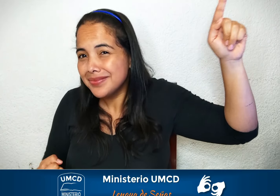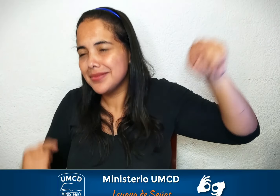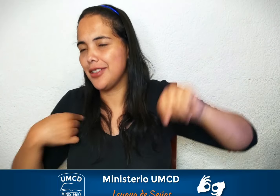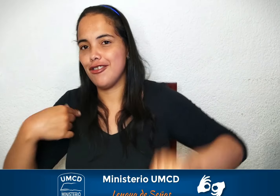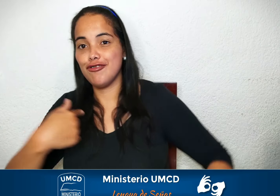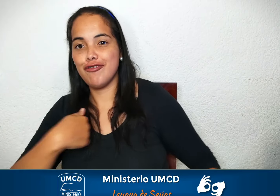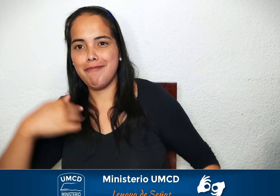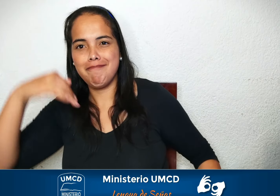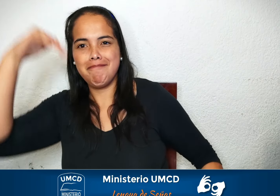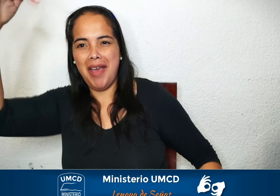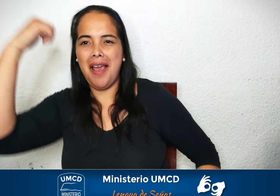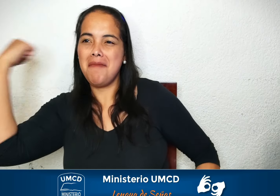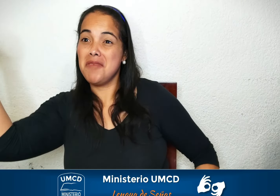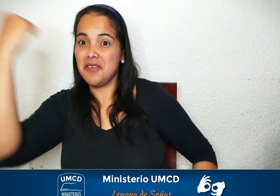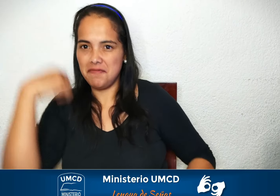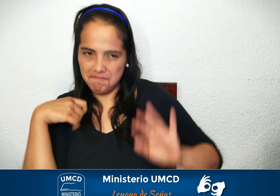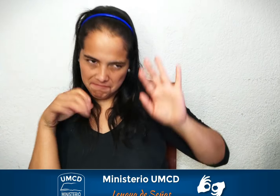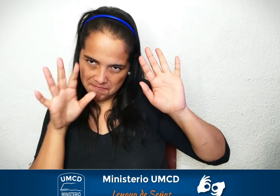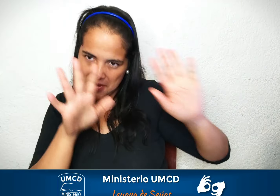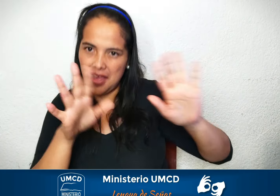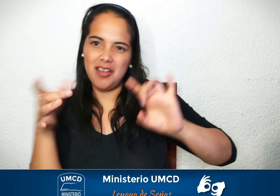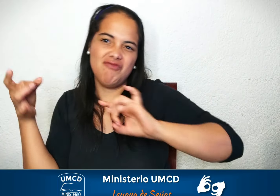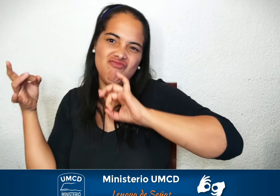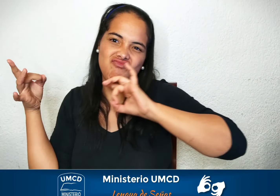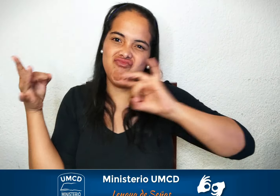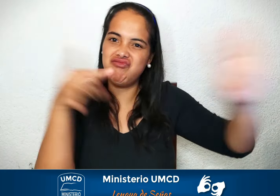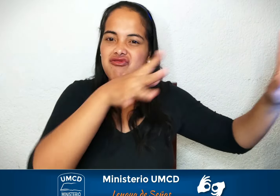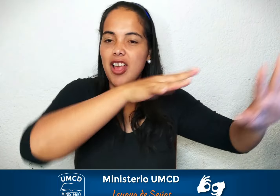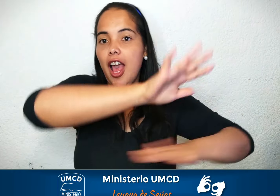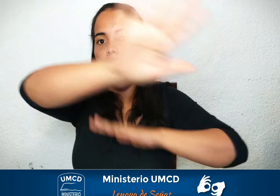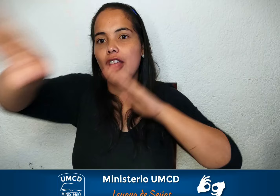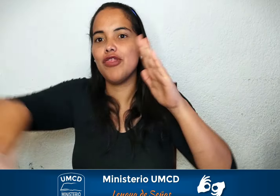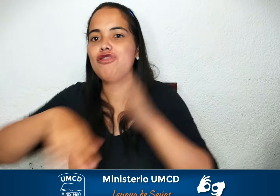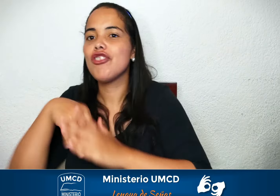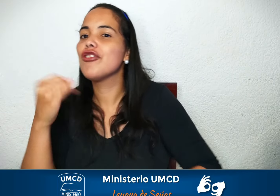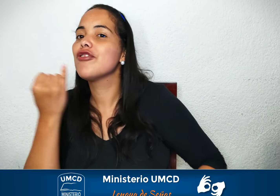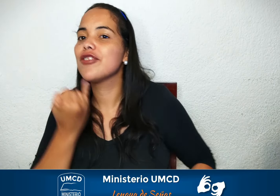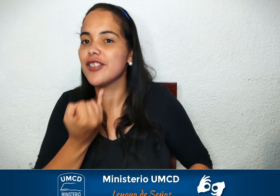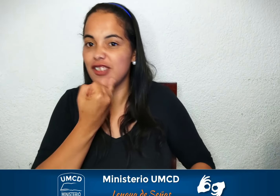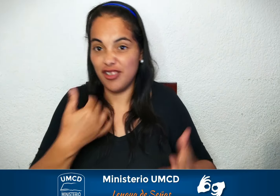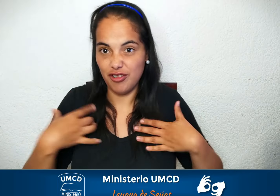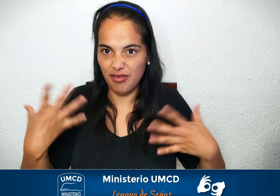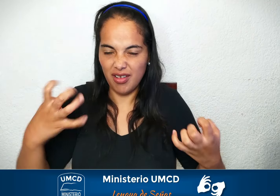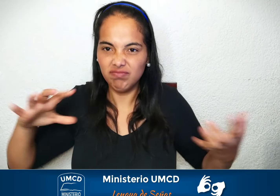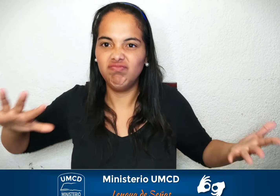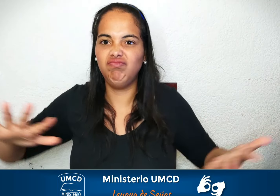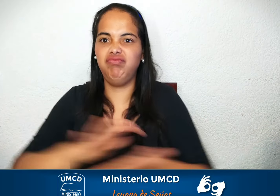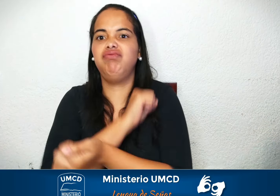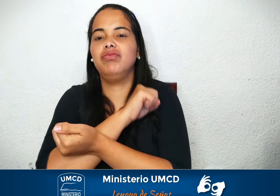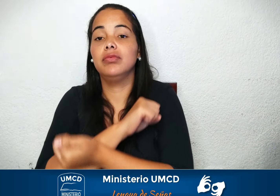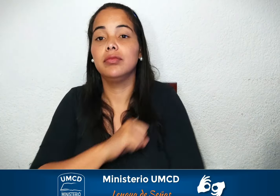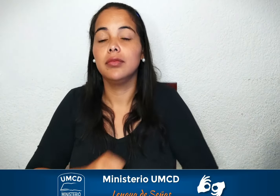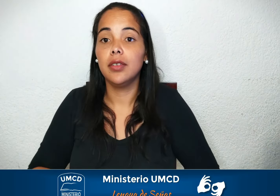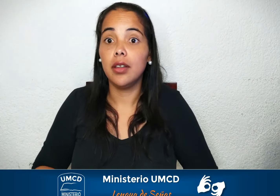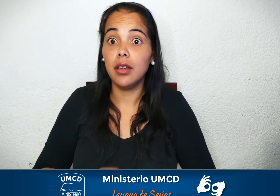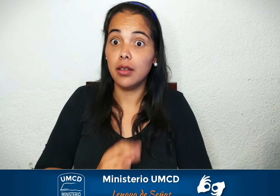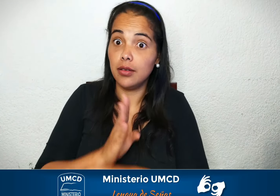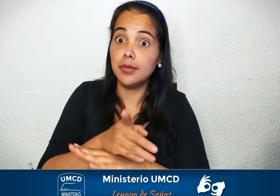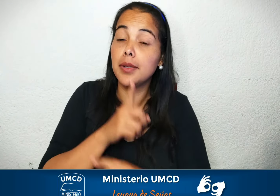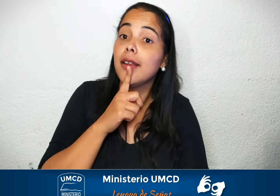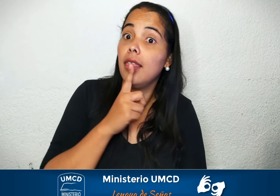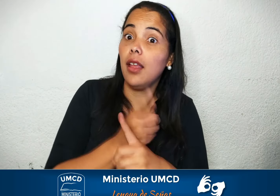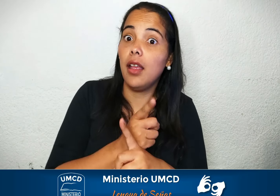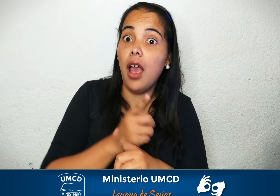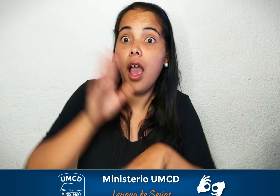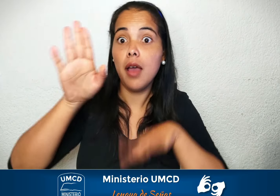ese poder llegaría en contra del reino de Judá, de Israel, y los acabaría. Pues la verdad es que